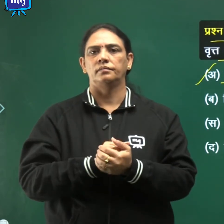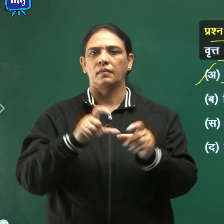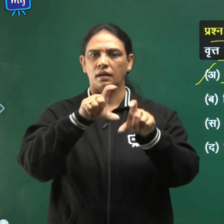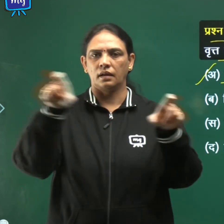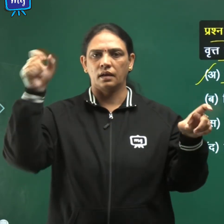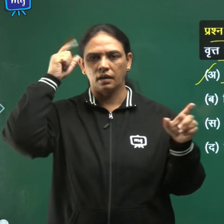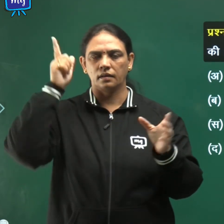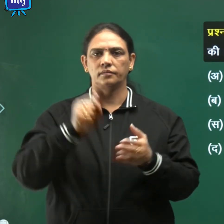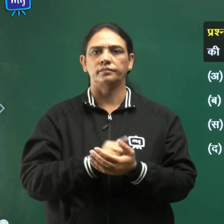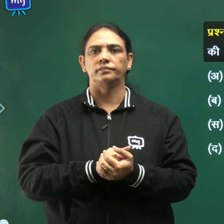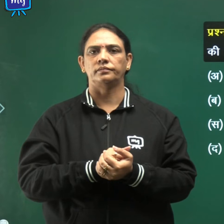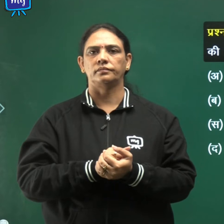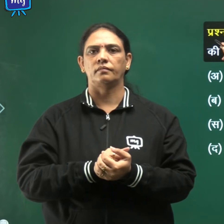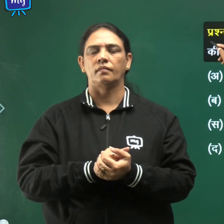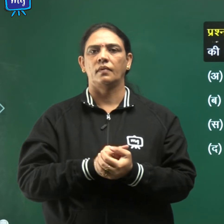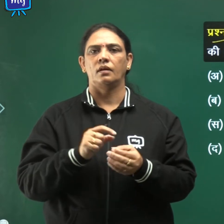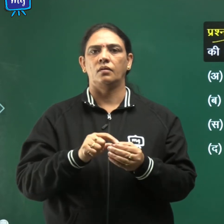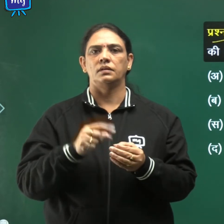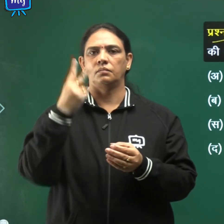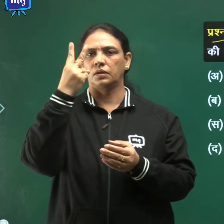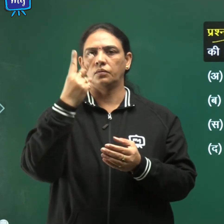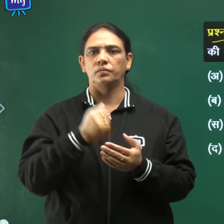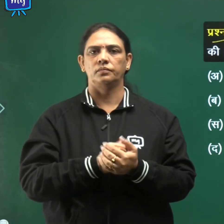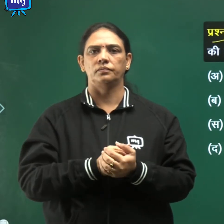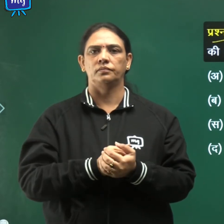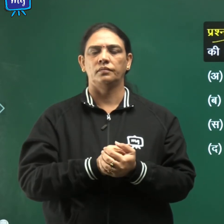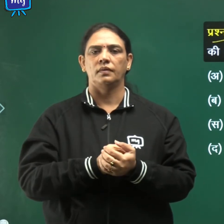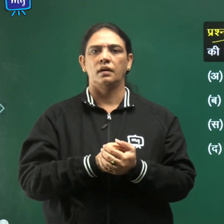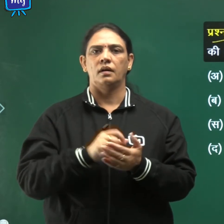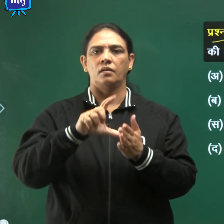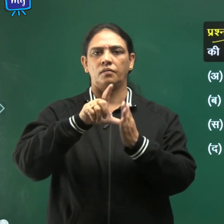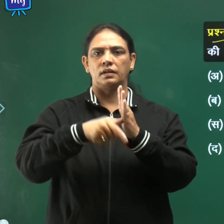समझ आ गया? प्रश्न नंबर 2, व्रत की